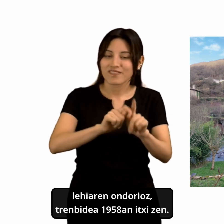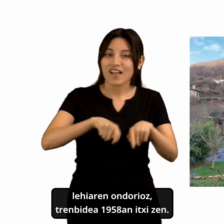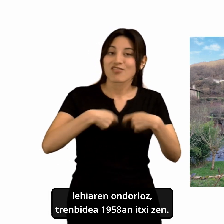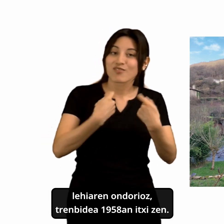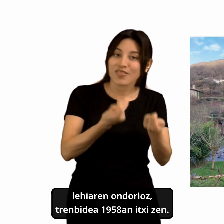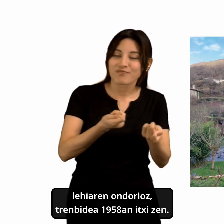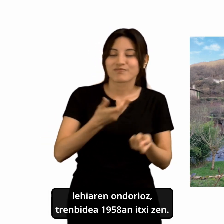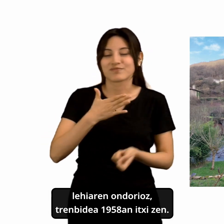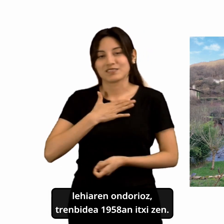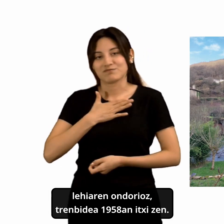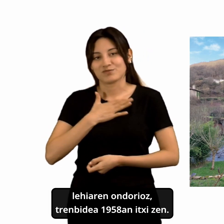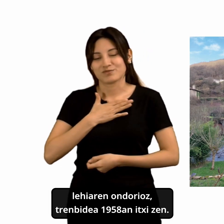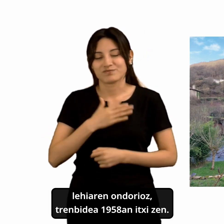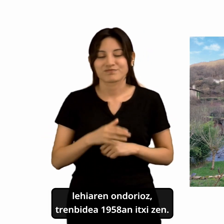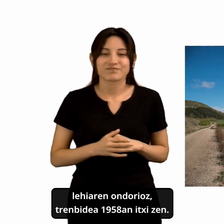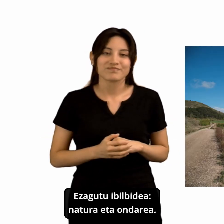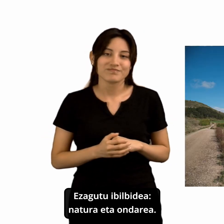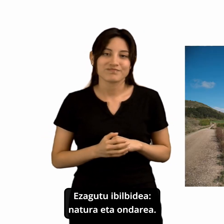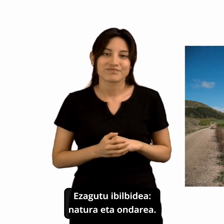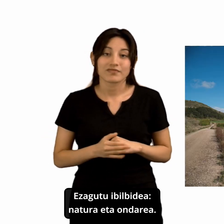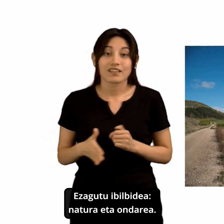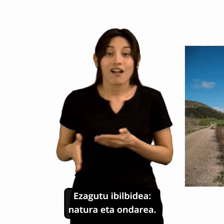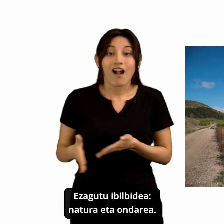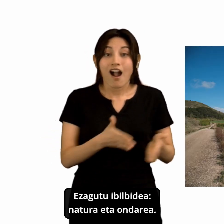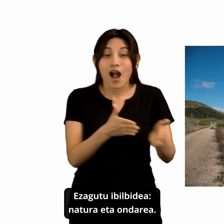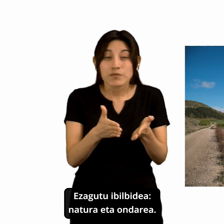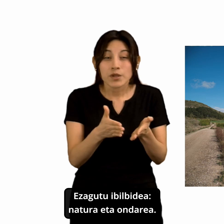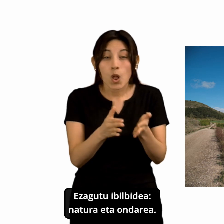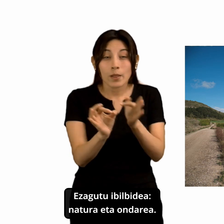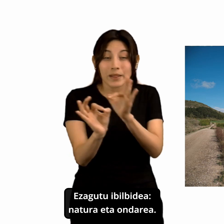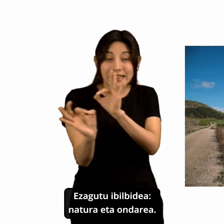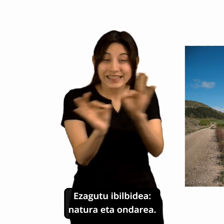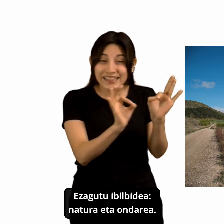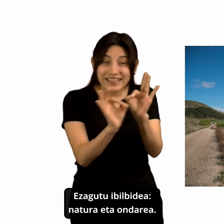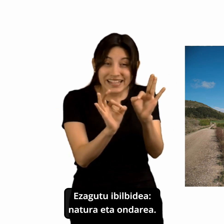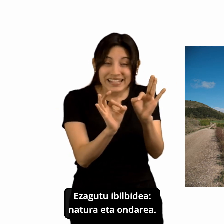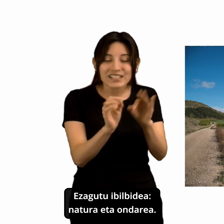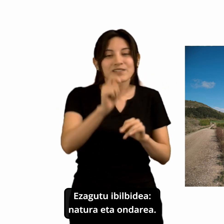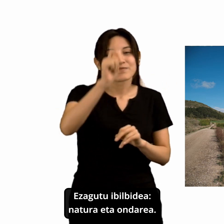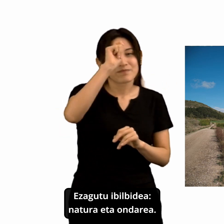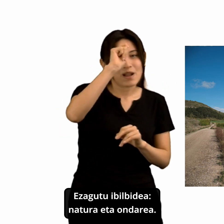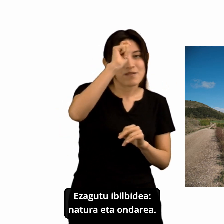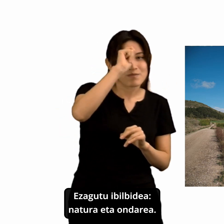1958an itxi zen. Ezagutu ibilbidea, natura eta ondarea.